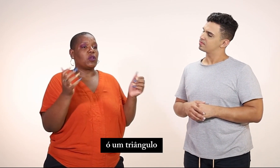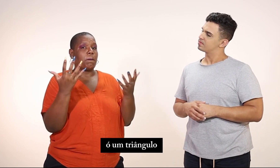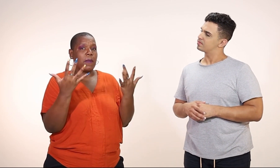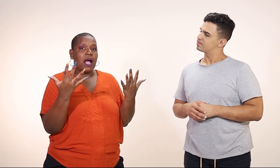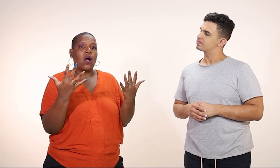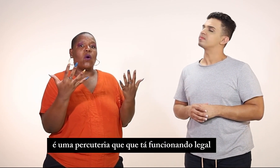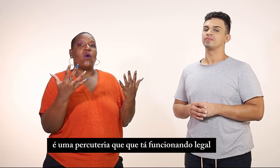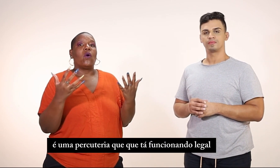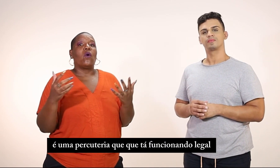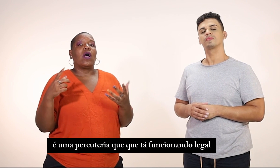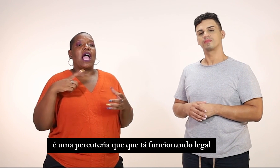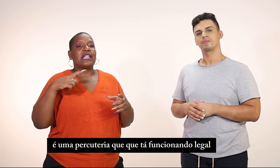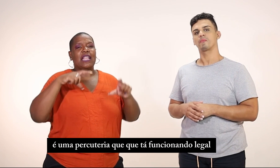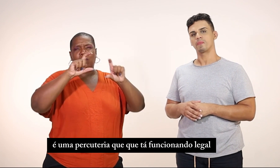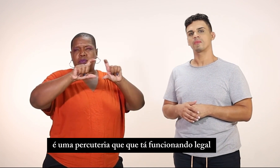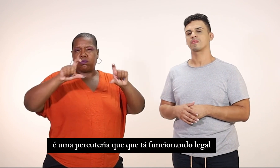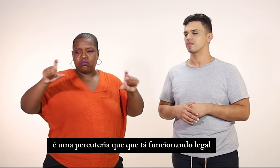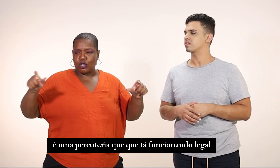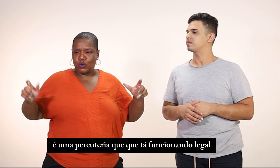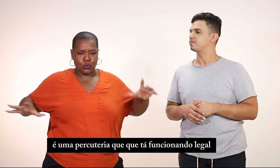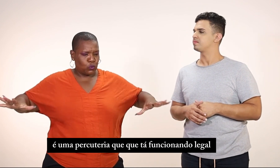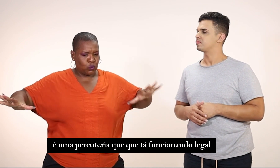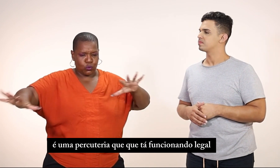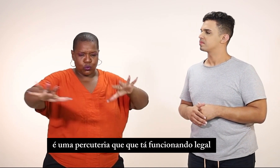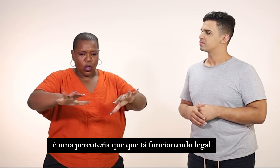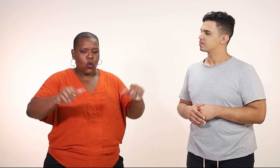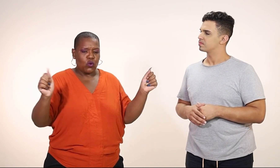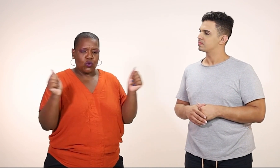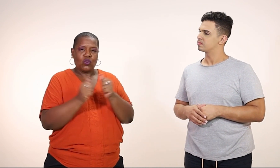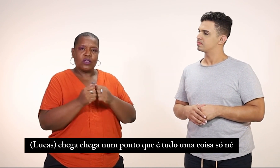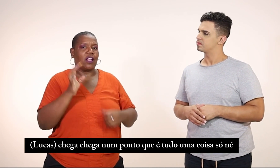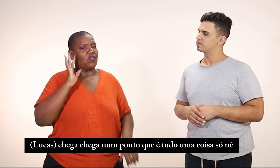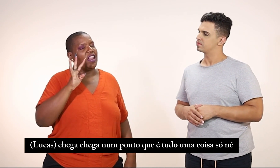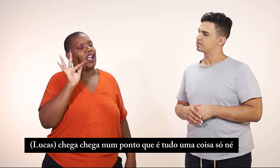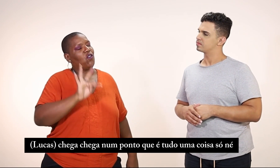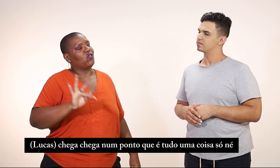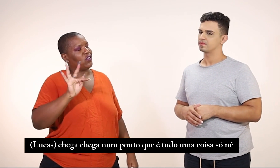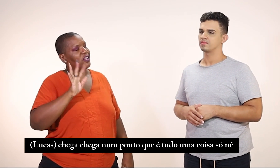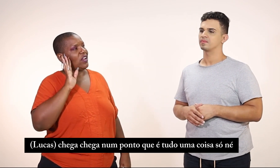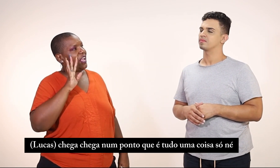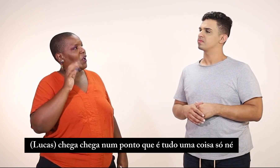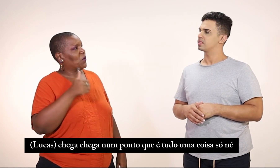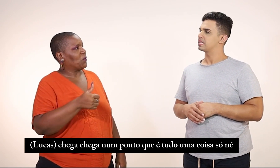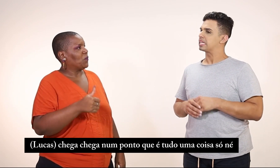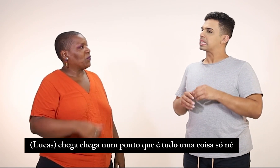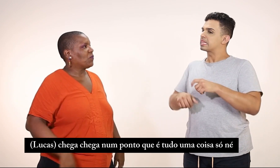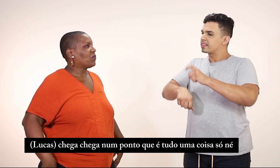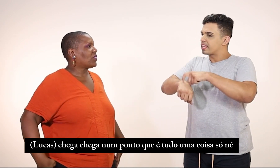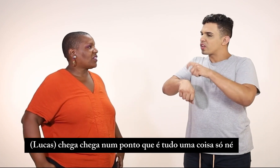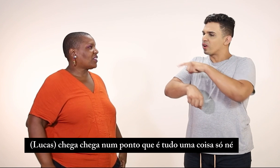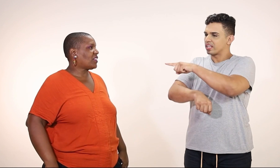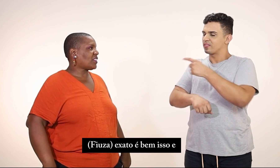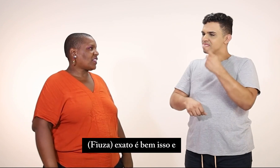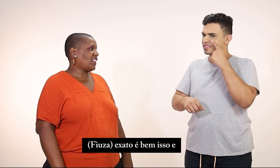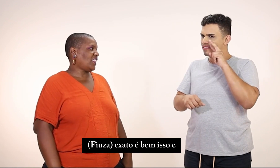triângulo. É uma percuteria que tá funcionando legal. Chega num ponto que é tudo uma coisa só, né?